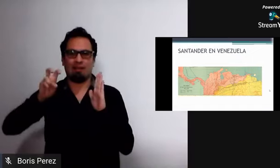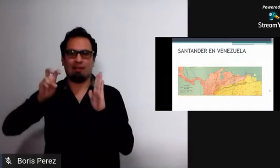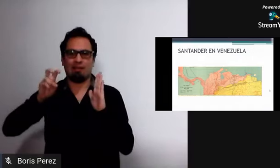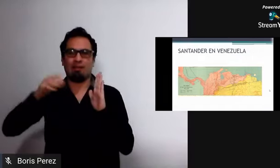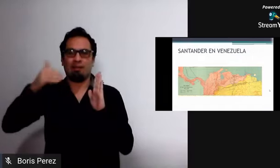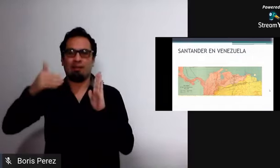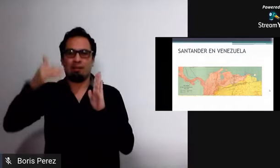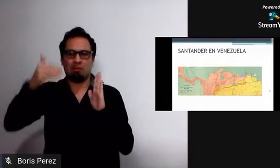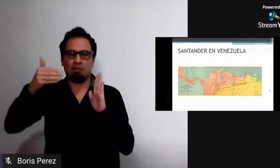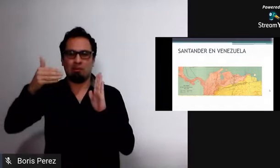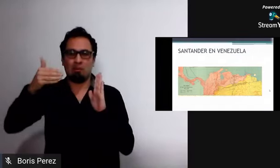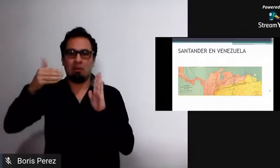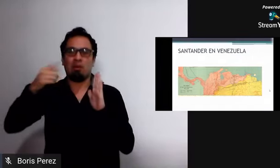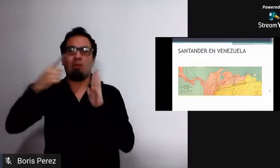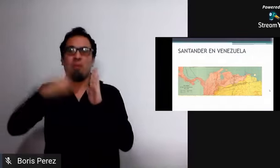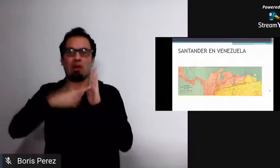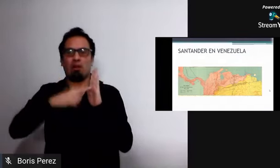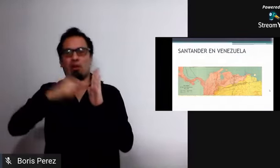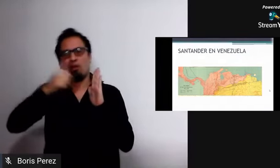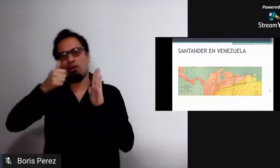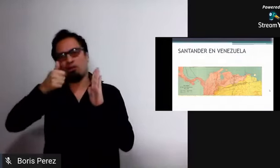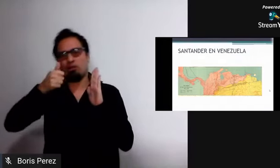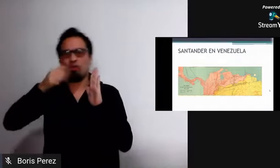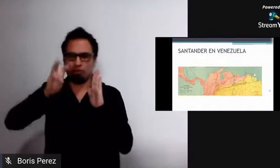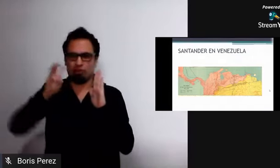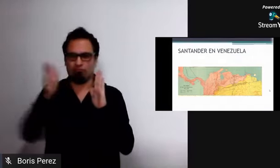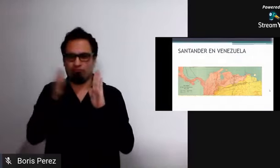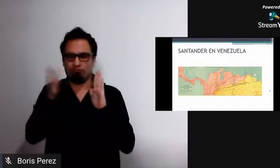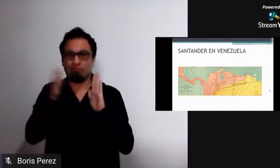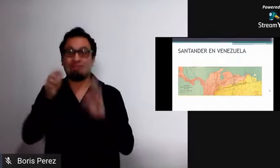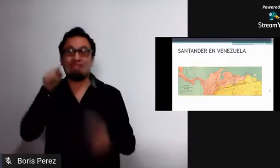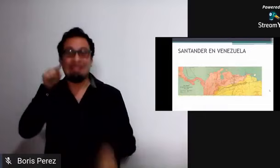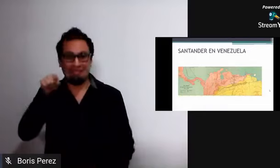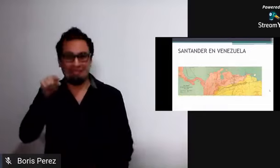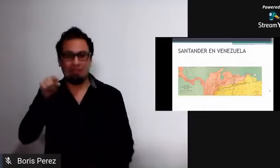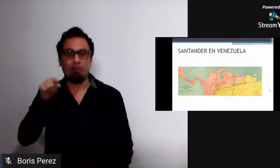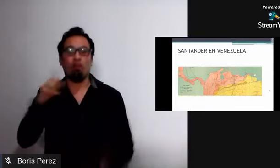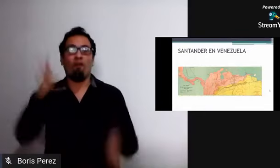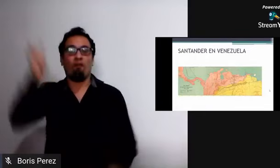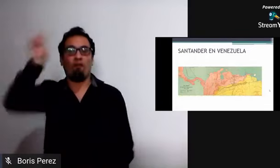en contra de la revolución de la corona